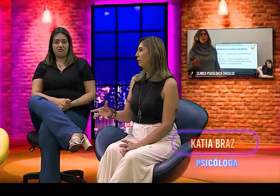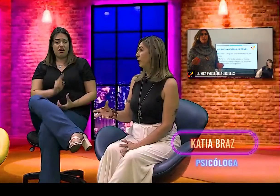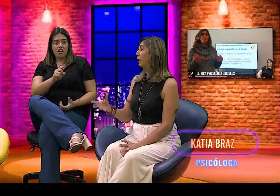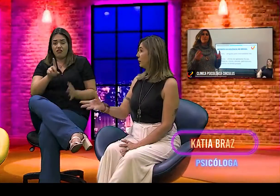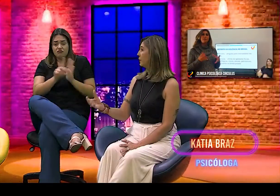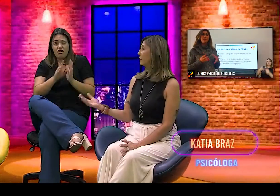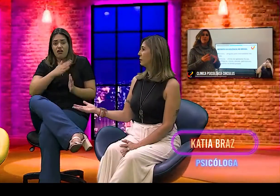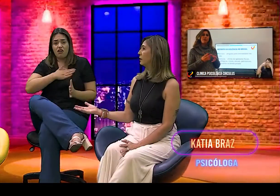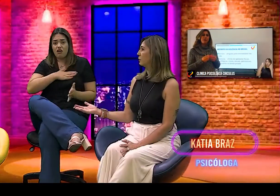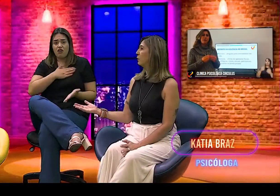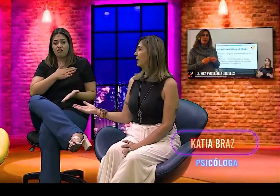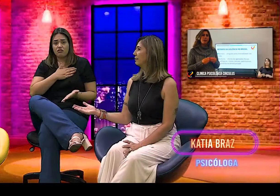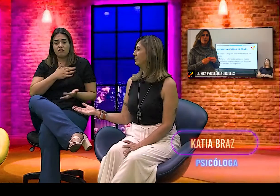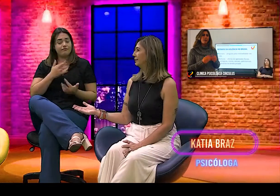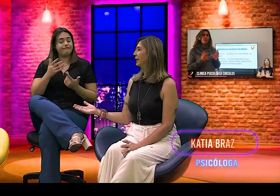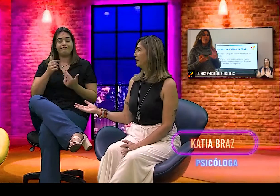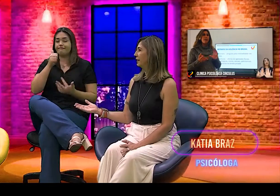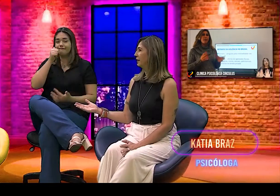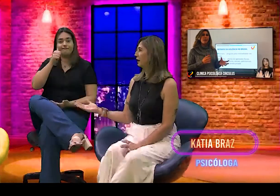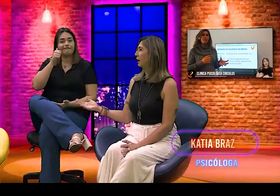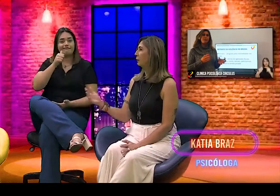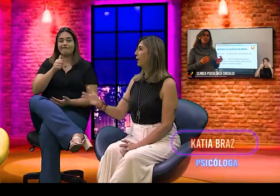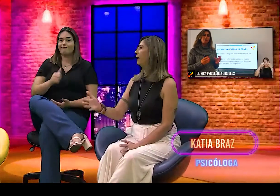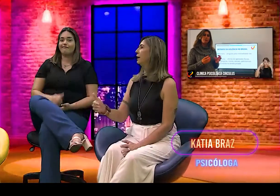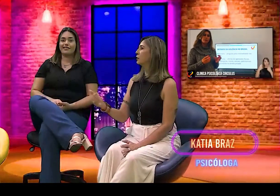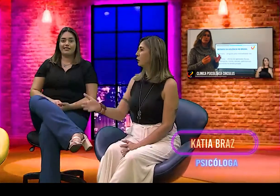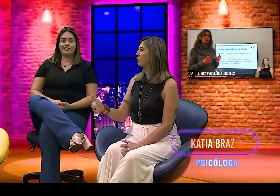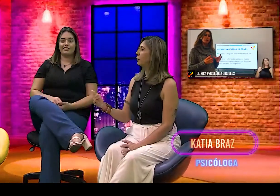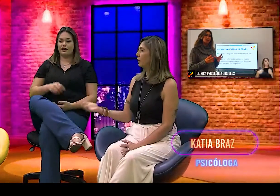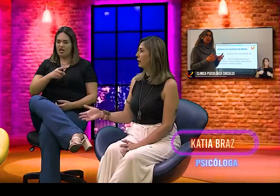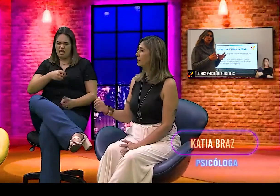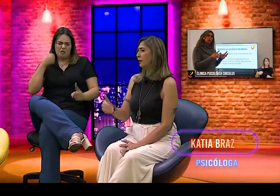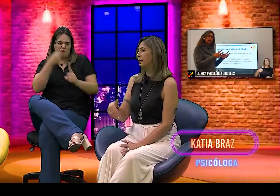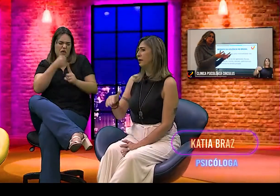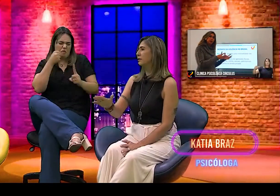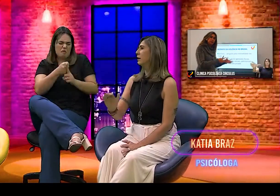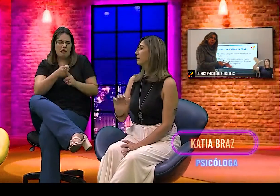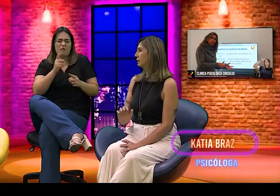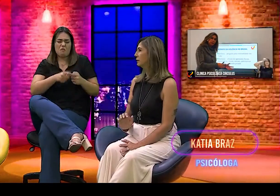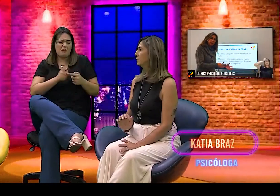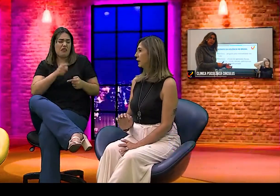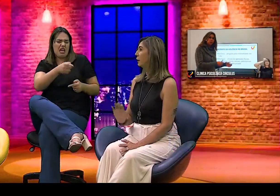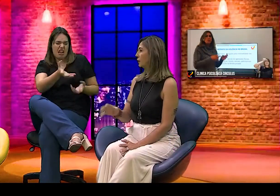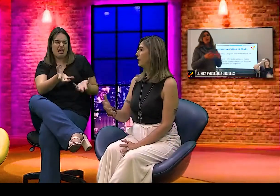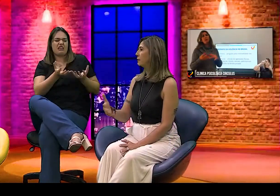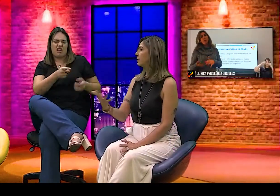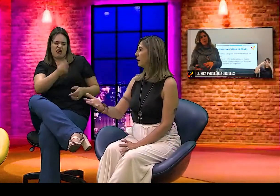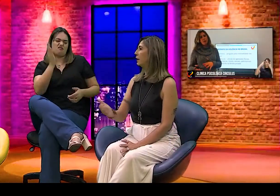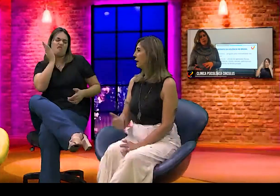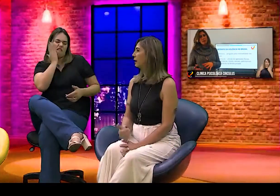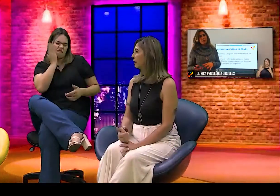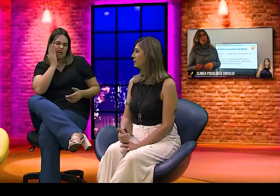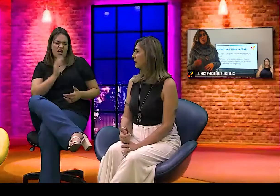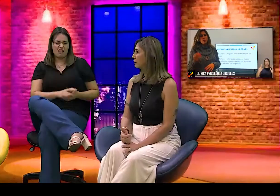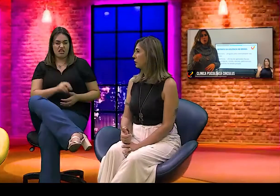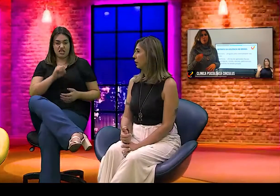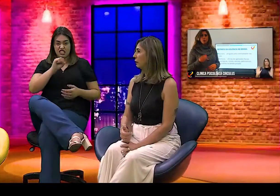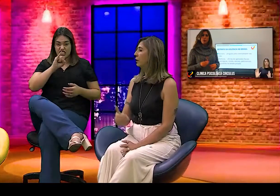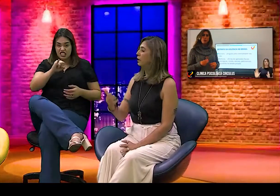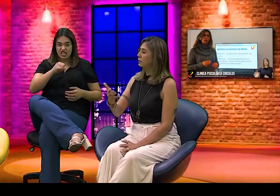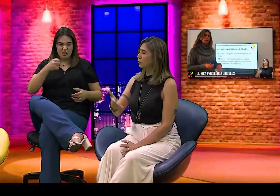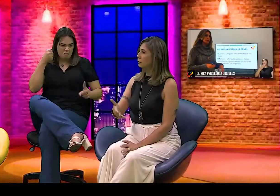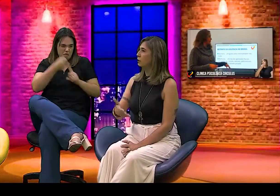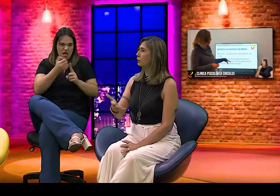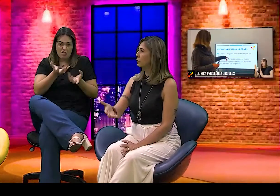gosta, enfim, e a mesma coisa acontece com a mulher, né? Ela apanha, ela sofre porque ela quer, porque se ela quisesse, se ela não quisesse mesmo, ela largaria desse